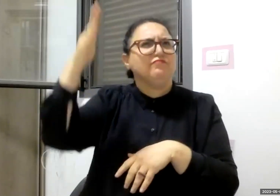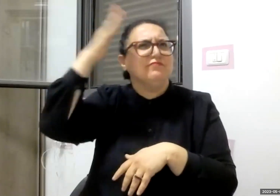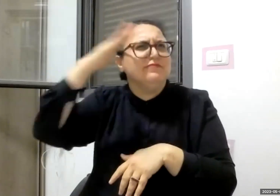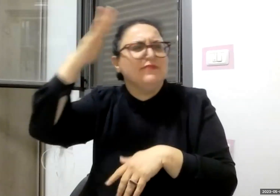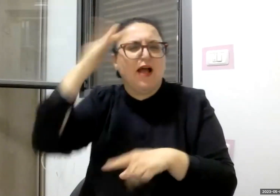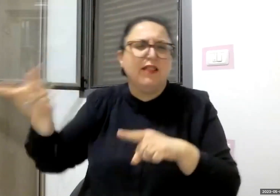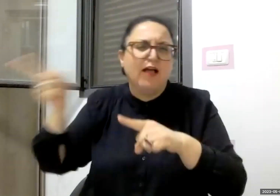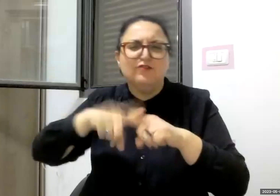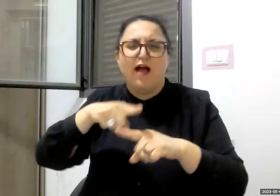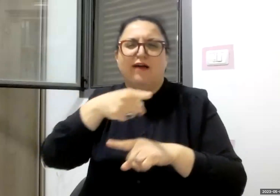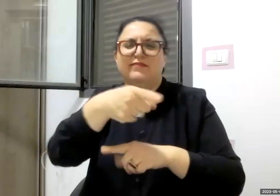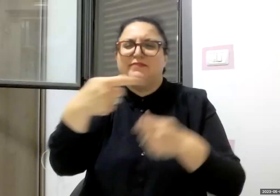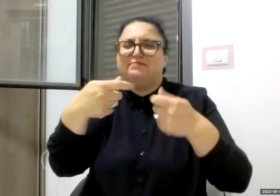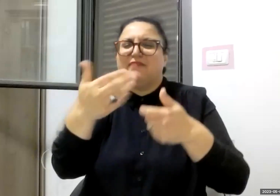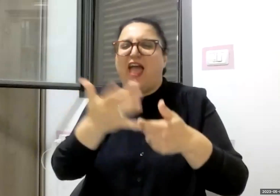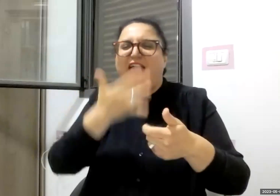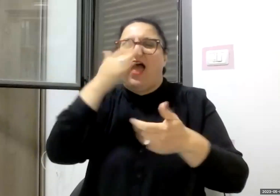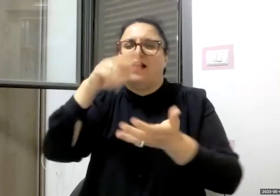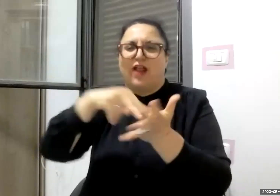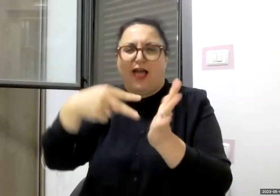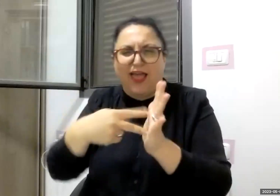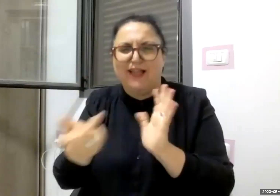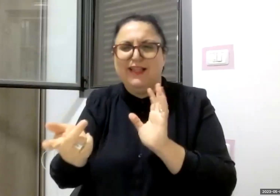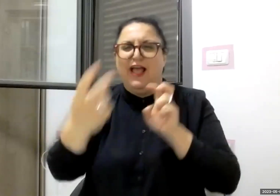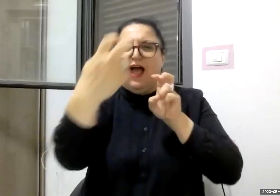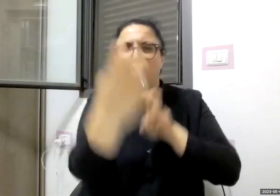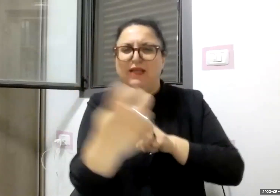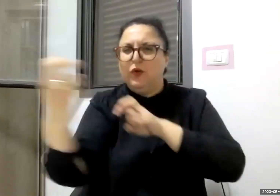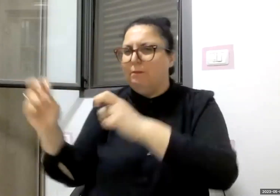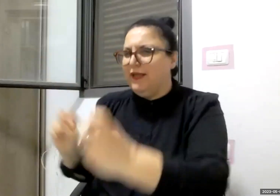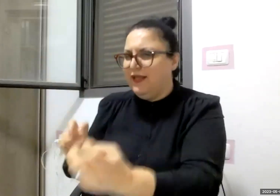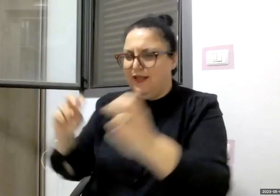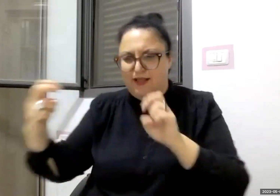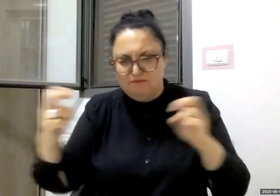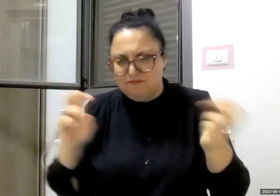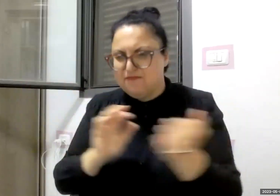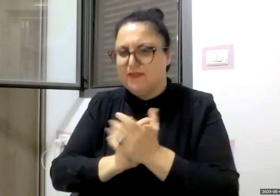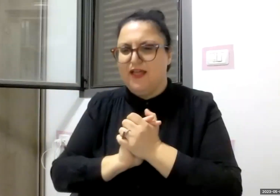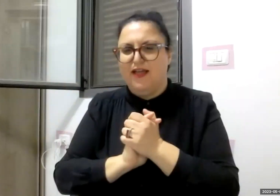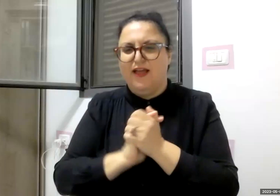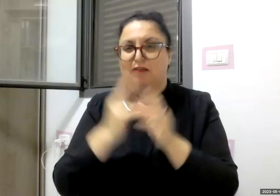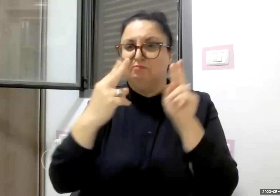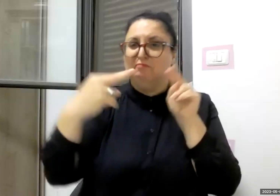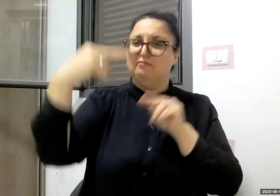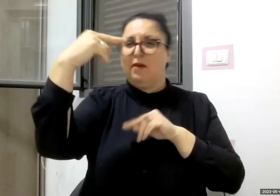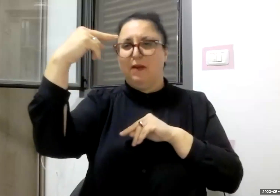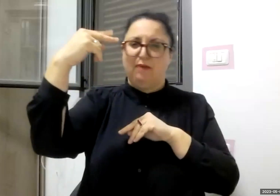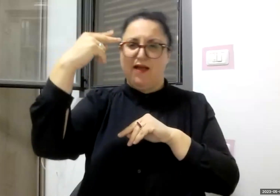תפסים שמאשרים את הבדיקה. אני עד היום זוכרת את הנכוח של אותו חדר, ואת